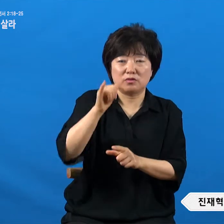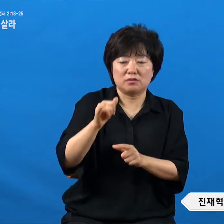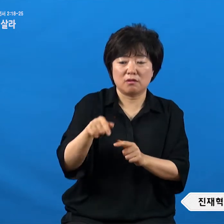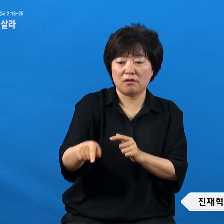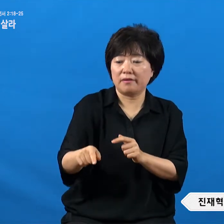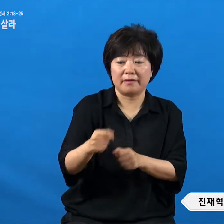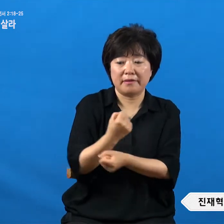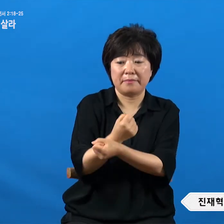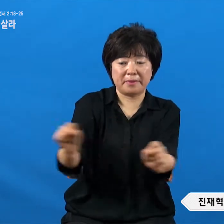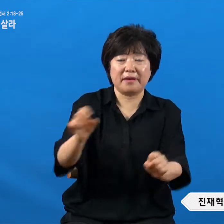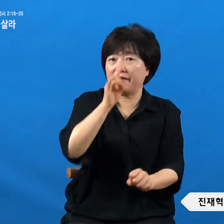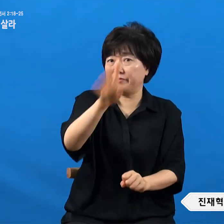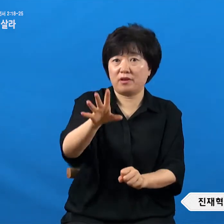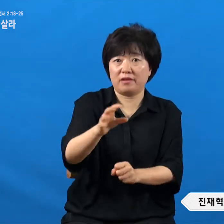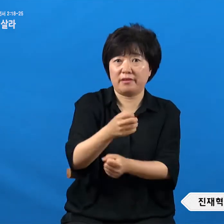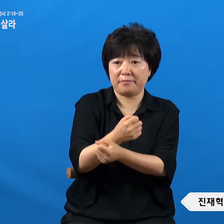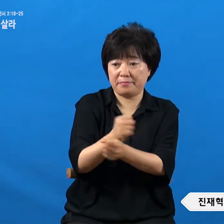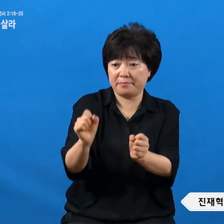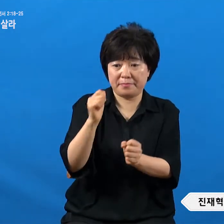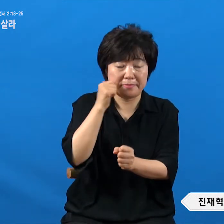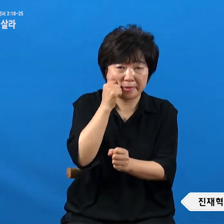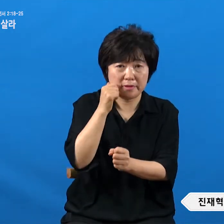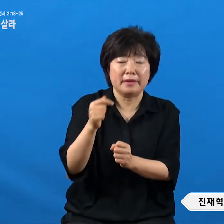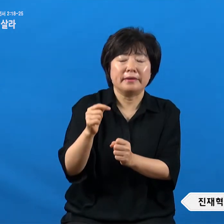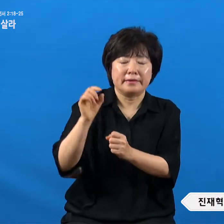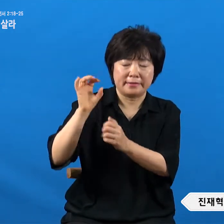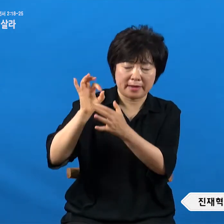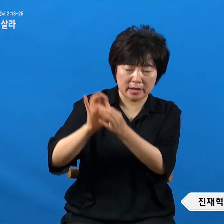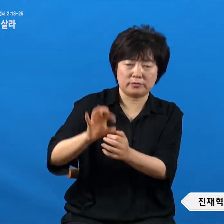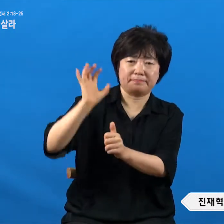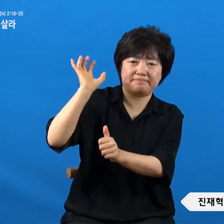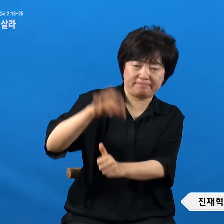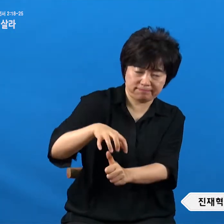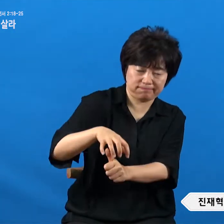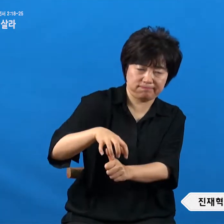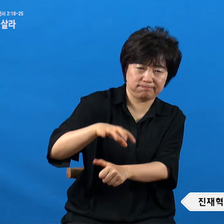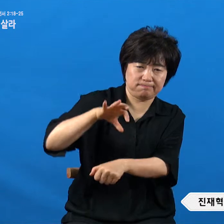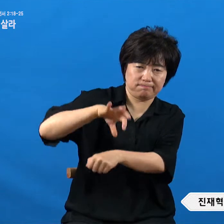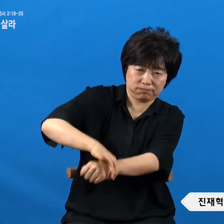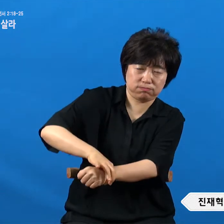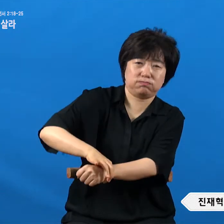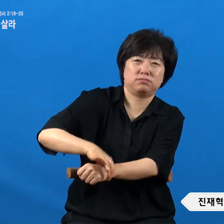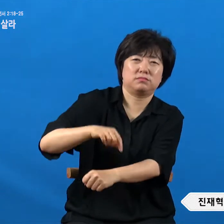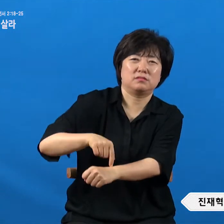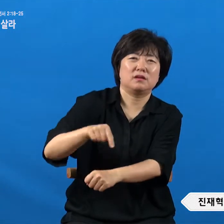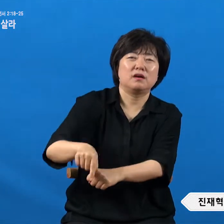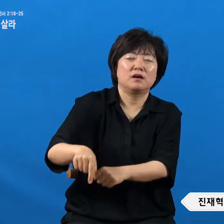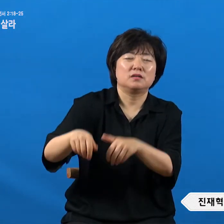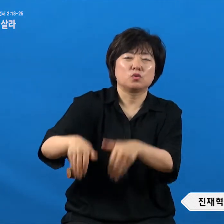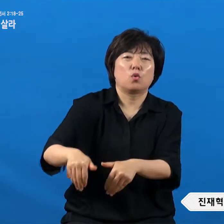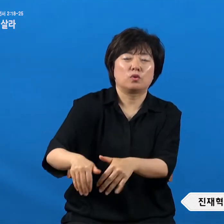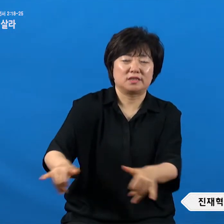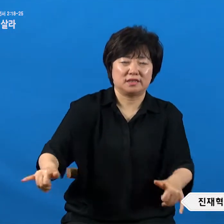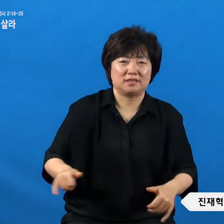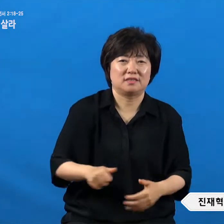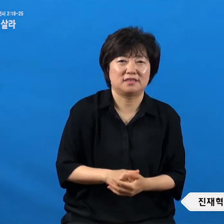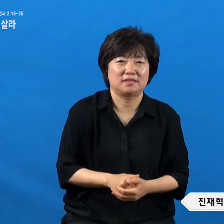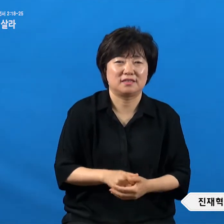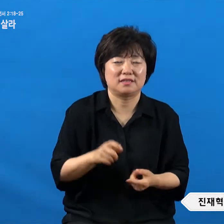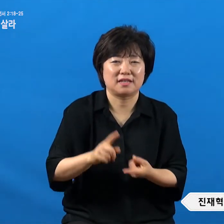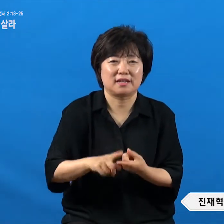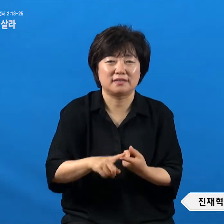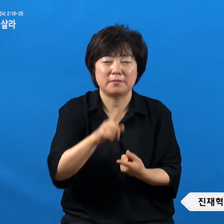아니, 벗어날 수 없는 신분의 한 부분으로 계속되었던 노예, 바로 그